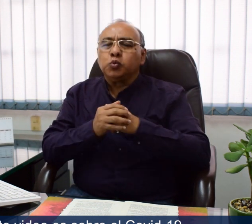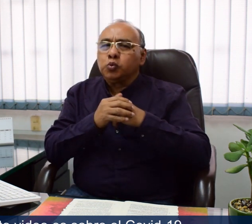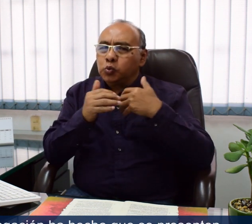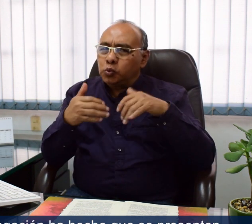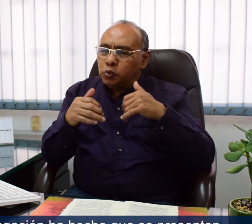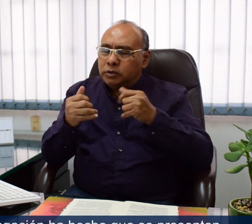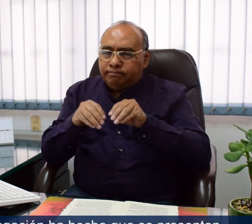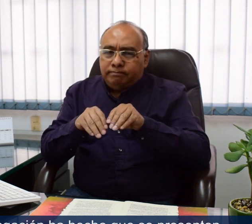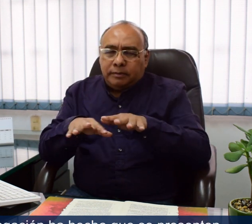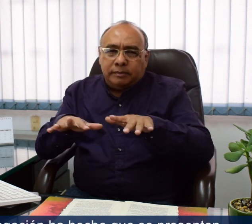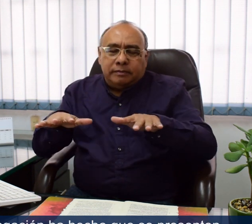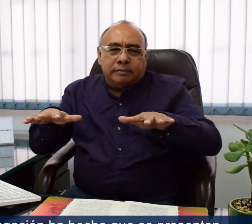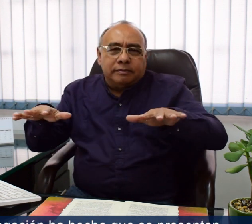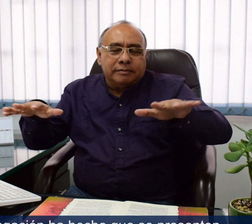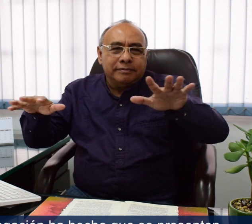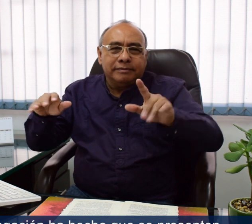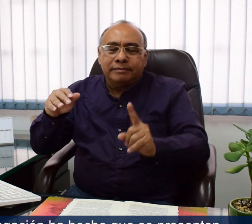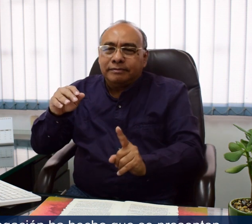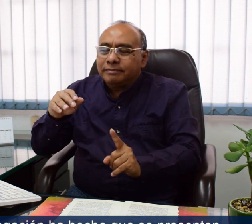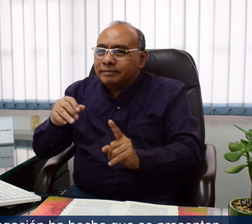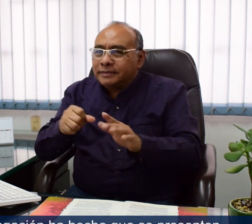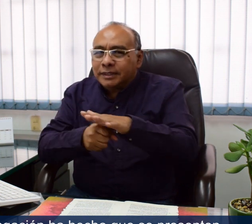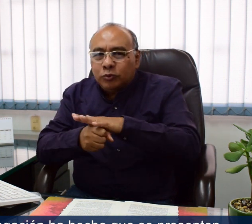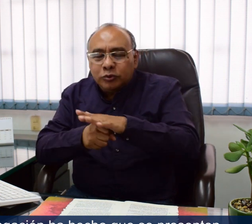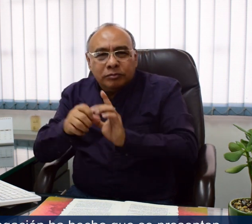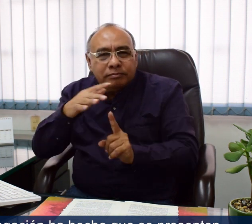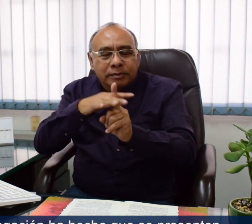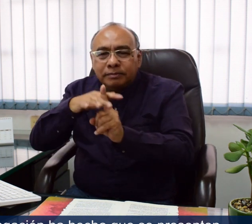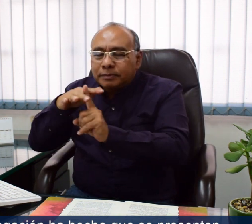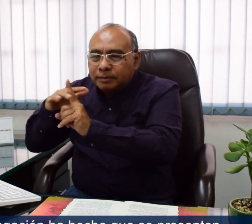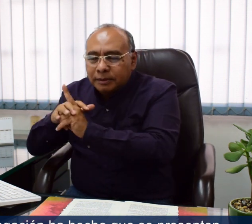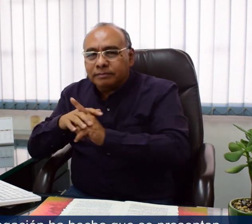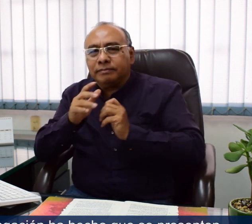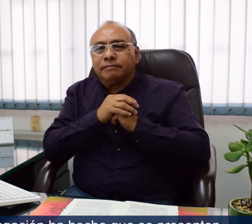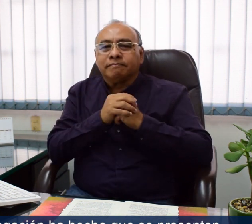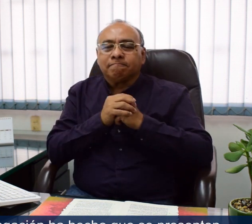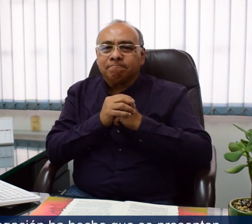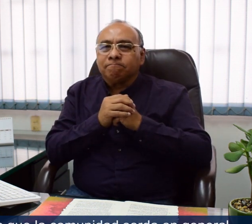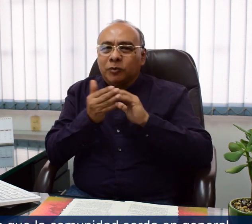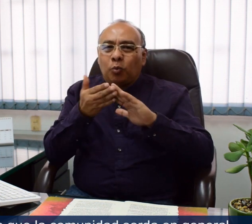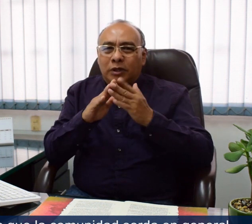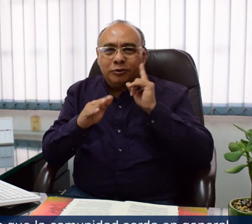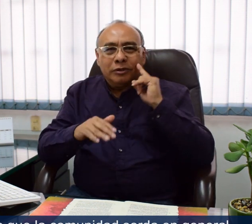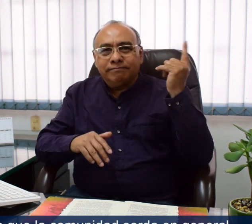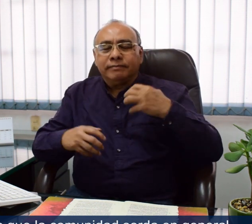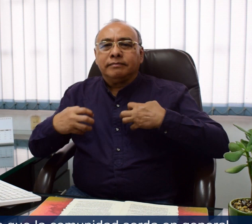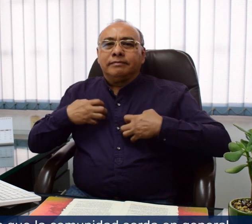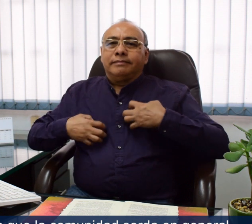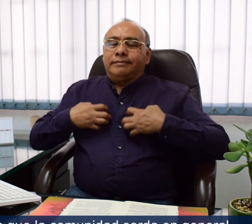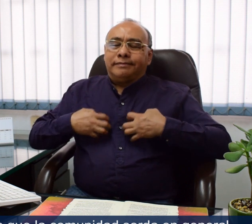Su propagación ha hecho que se presenten diferentes situaciones imprevistas, y sabemos que la comunidad sorda